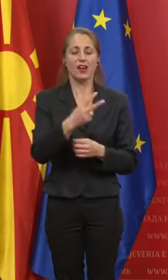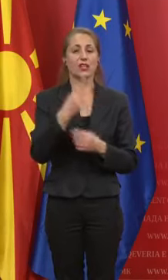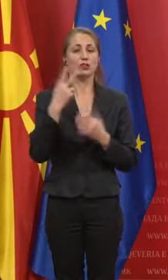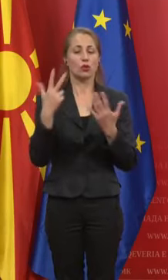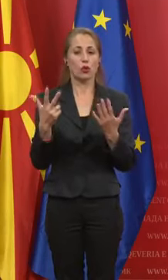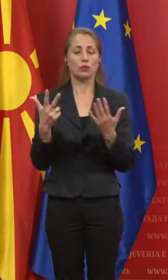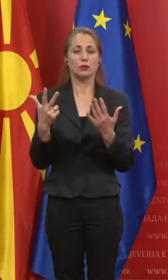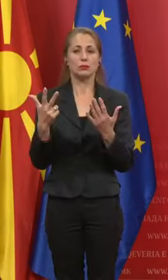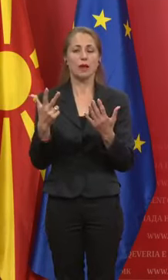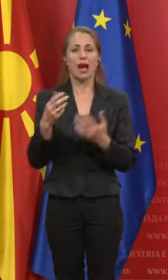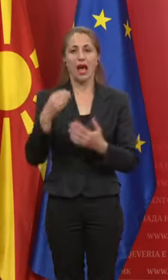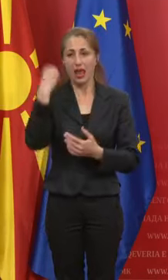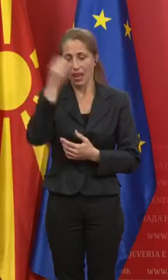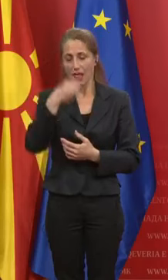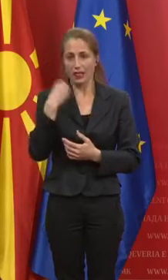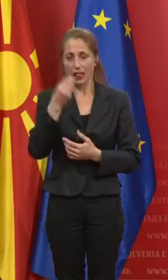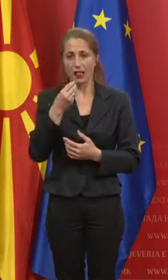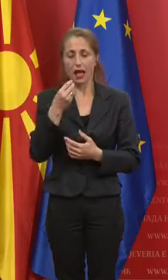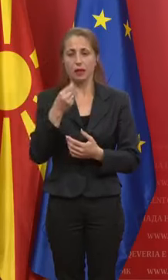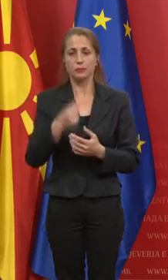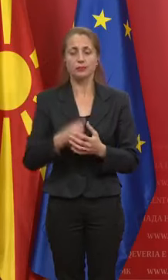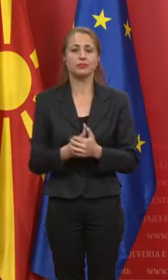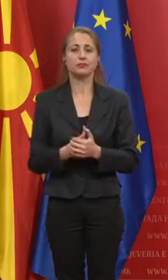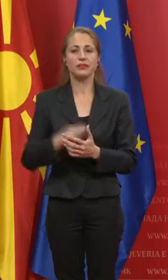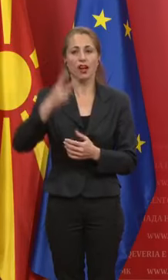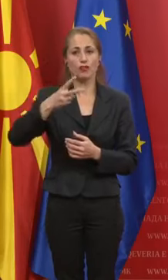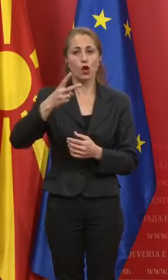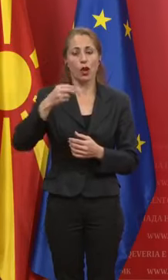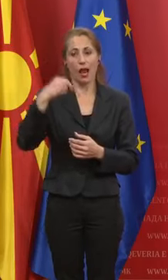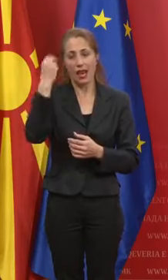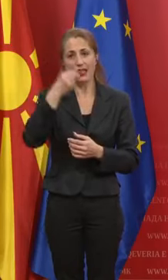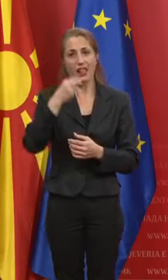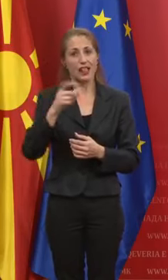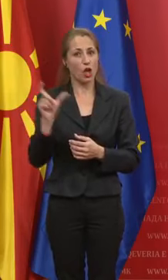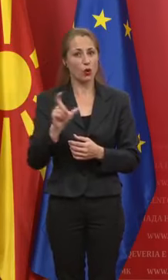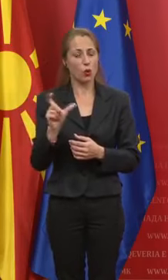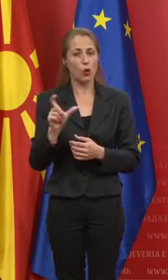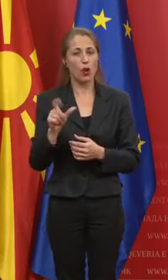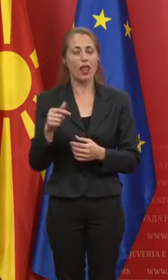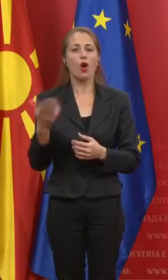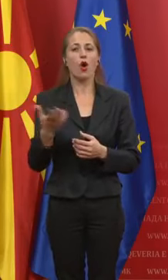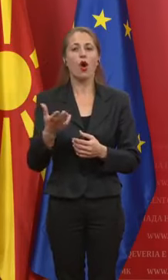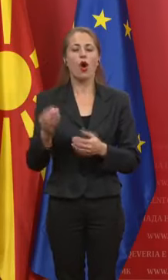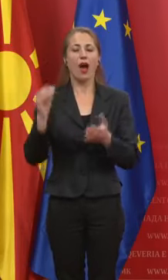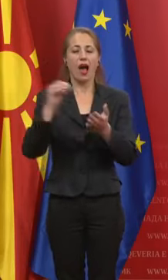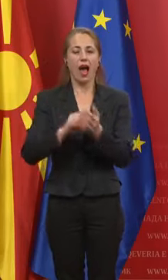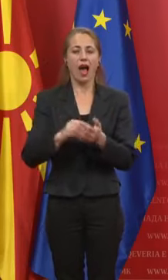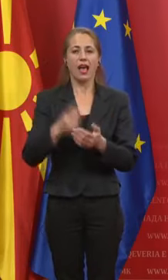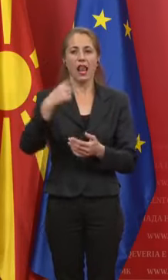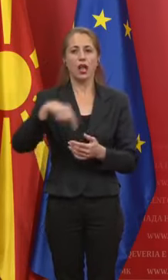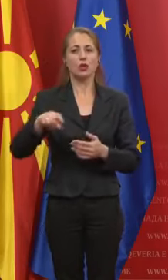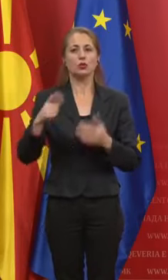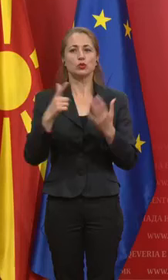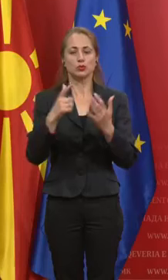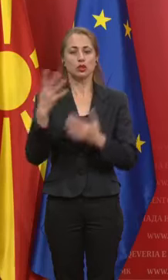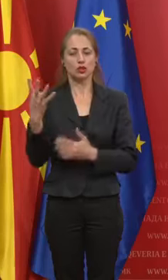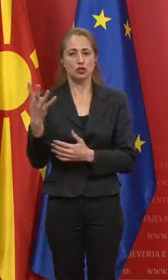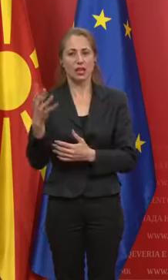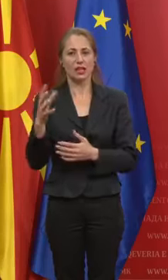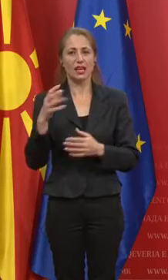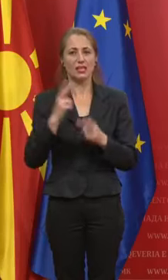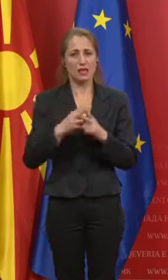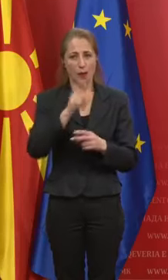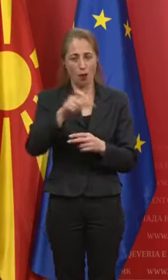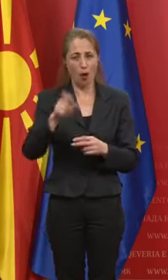28-та недела, втората недела од јули, која се регистрирани 1074 заболени. Потоа ова